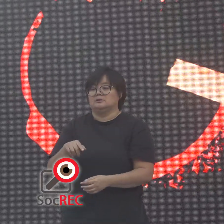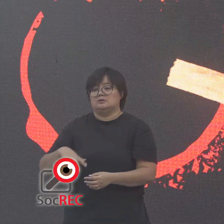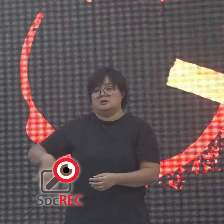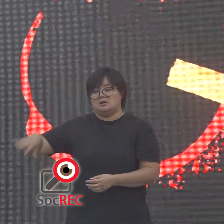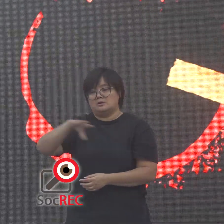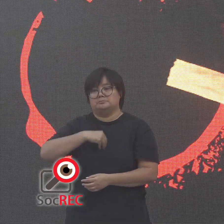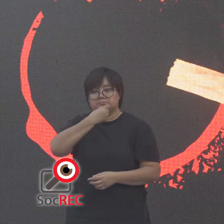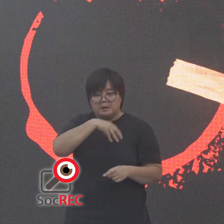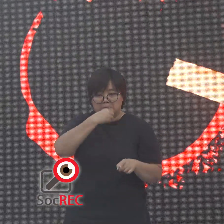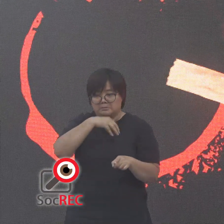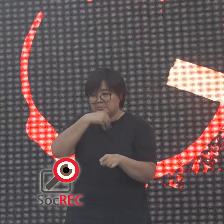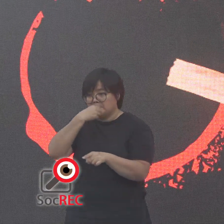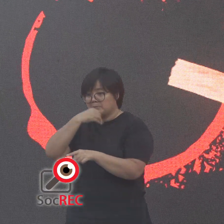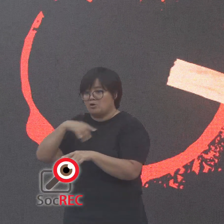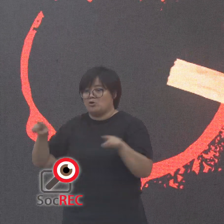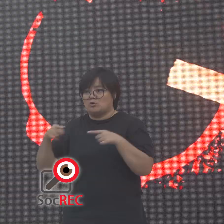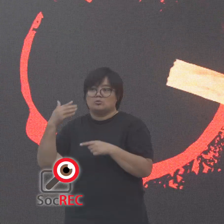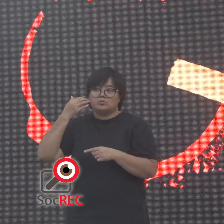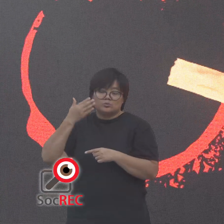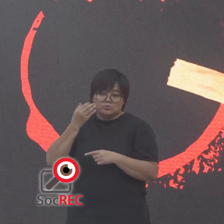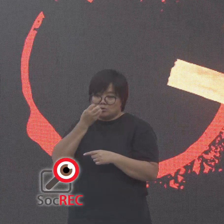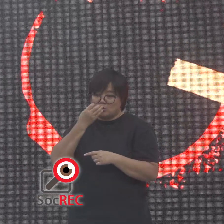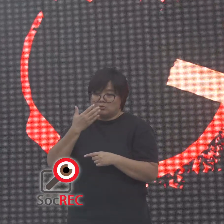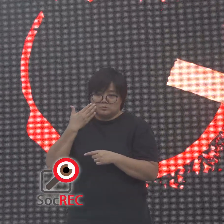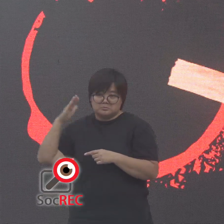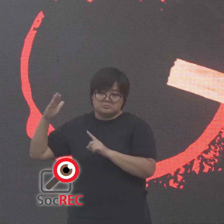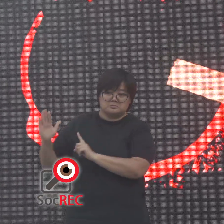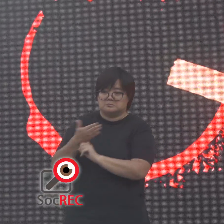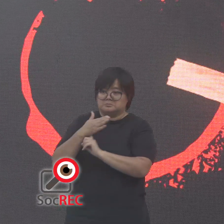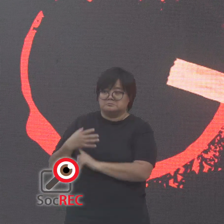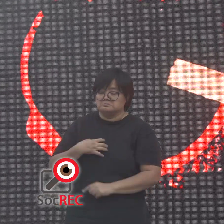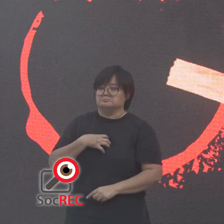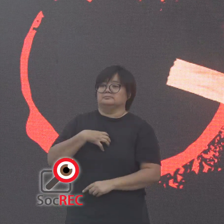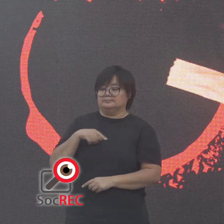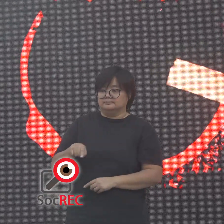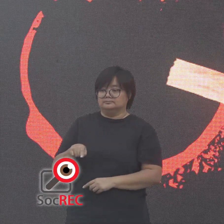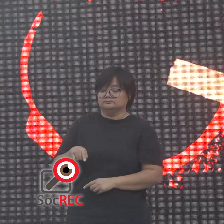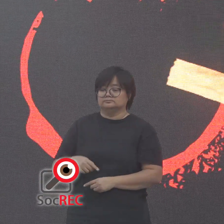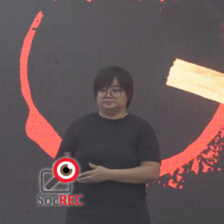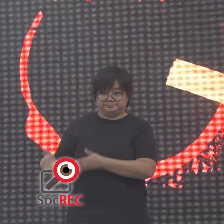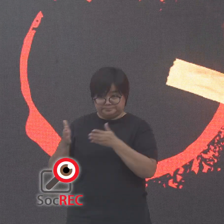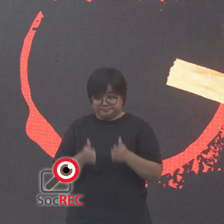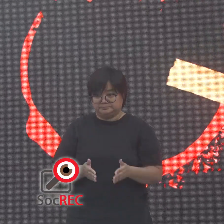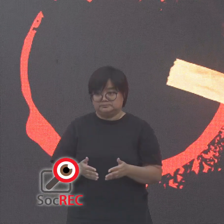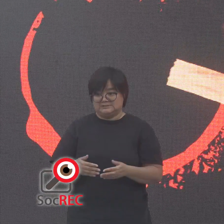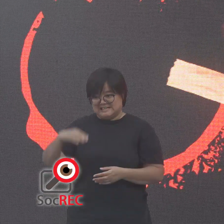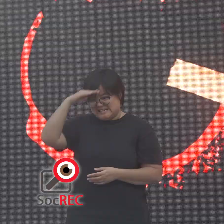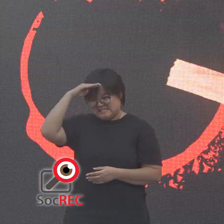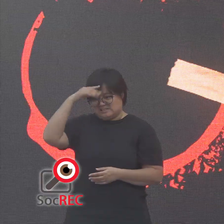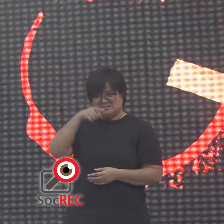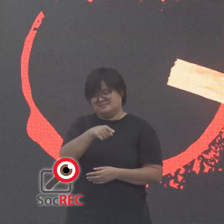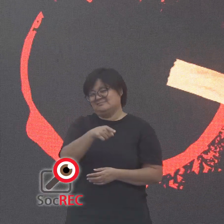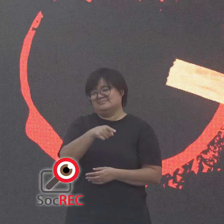一起為了一些名為警察、實際行為有如恐怖分子的人，他們的行為而悲